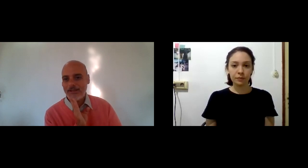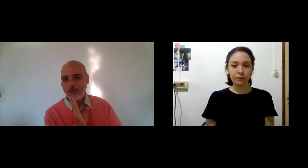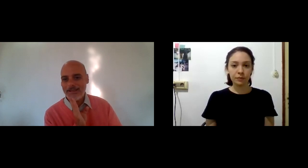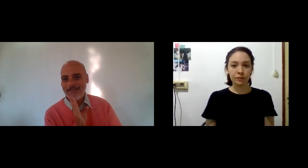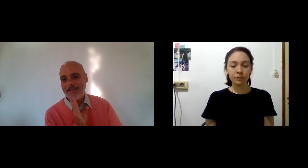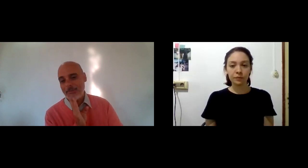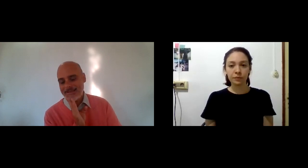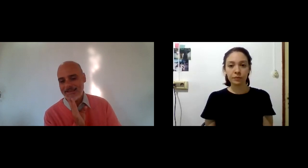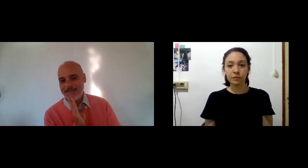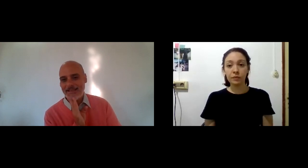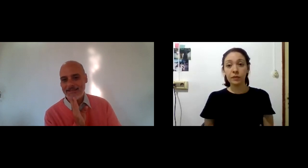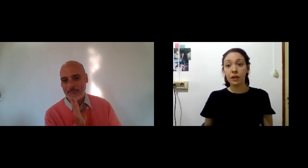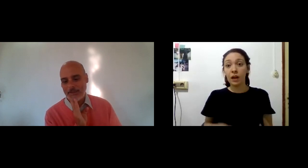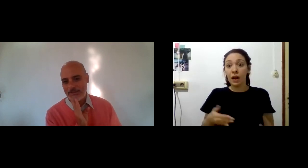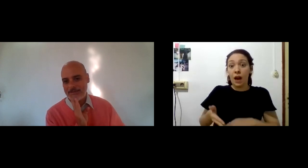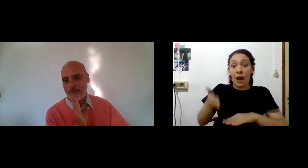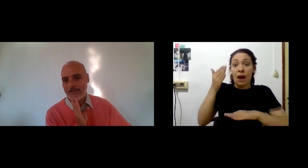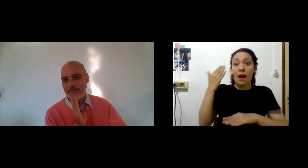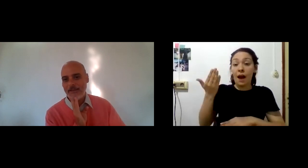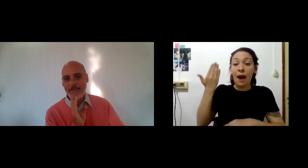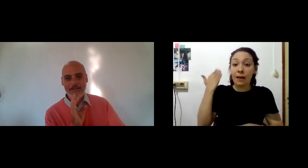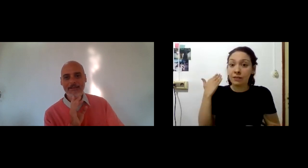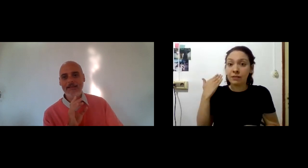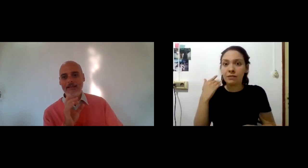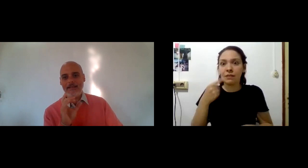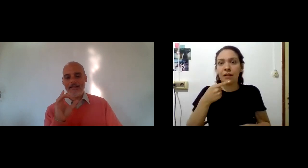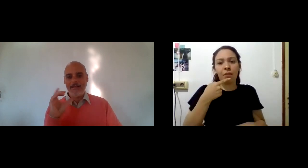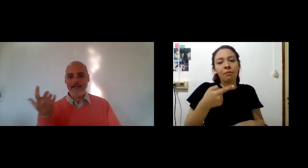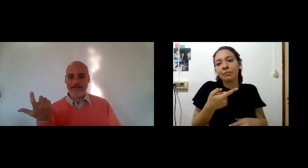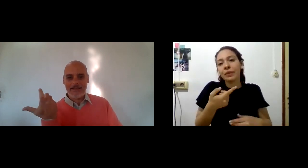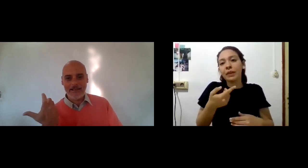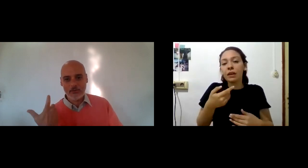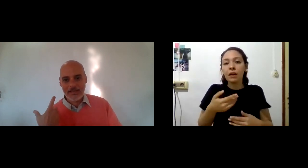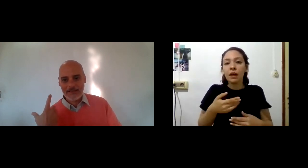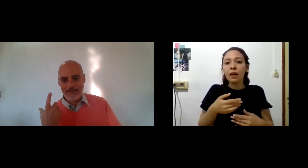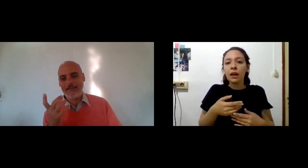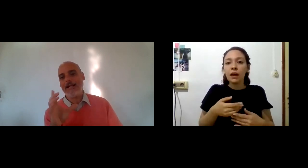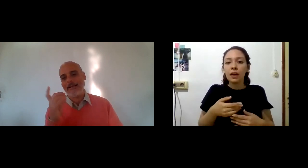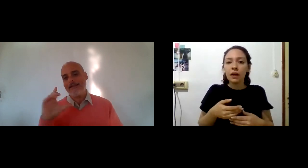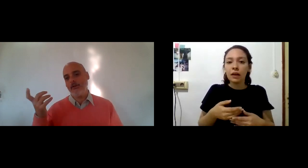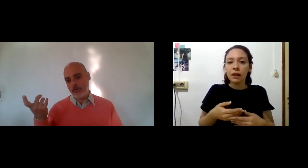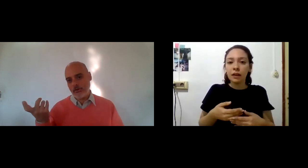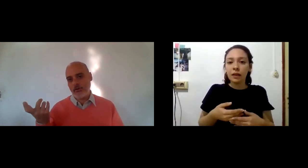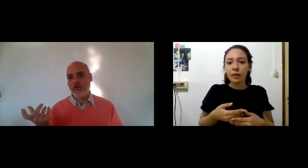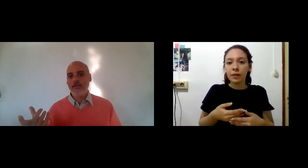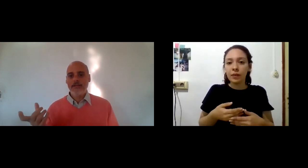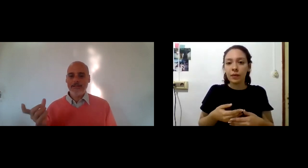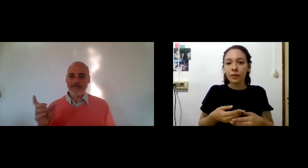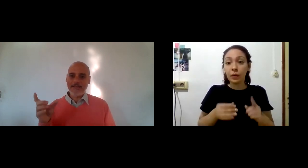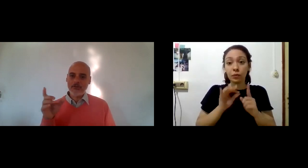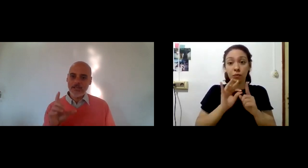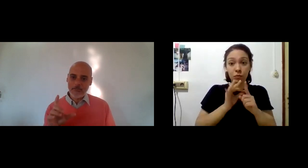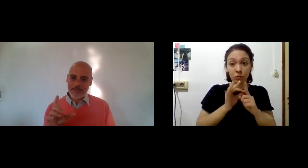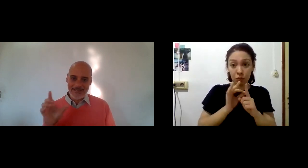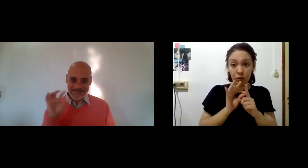Una cosa que no comenté, capaz que es interesante para ustedes saber, es que la tecnicatura, la carrera de tecnólogo